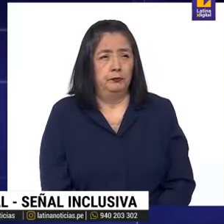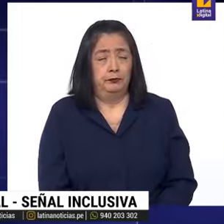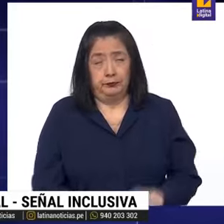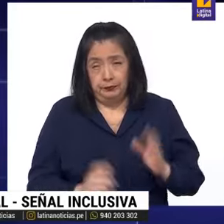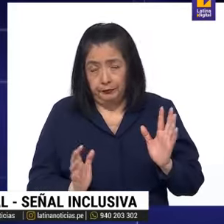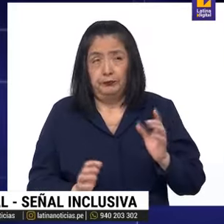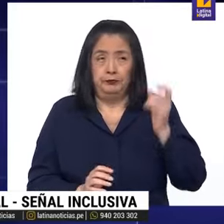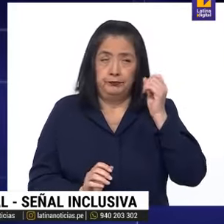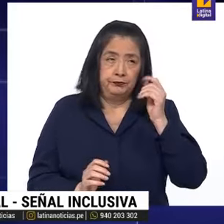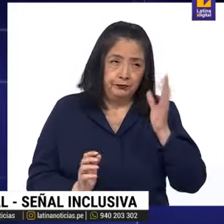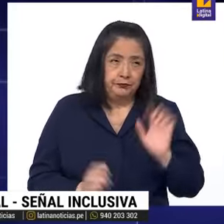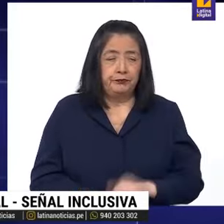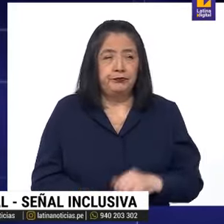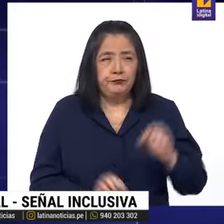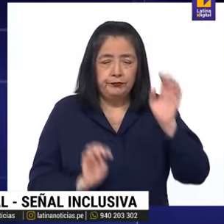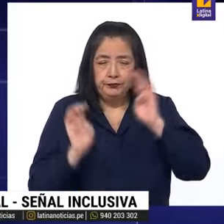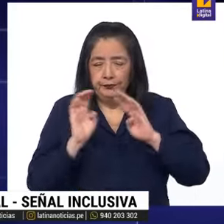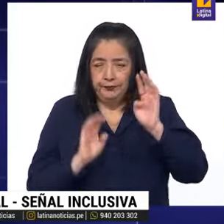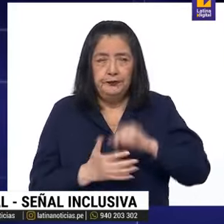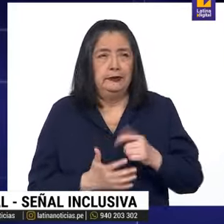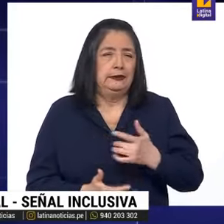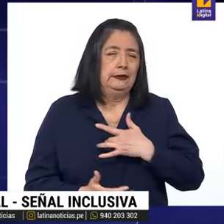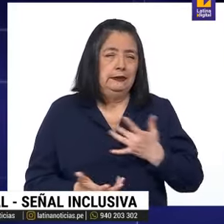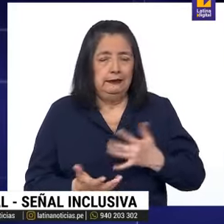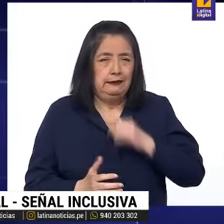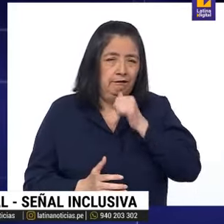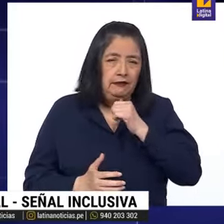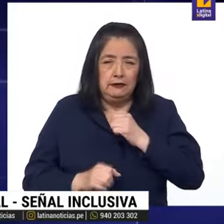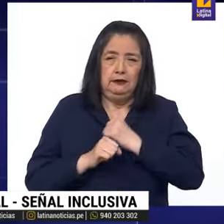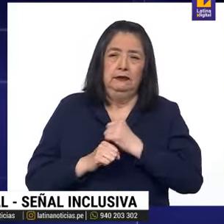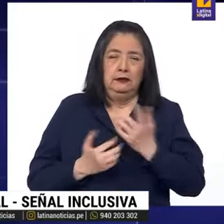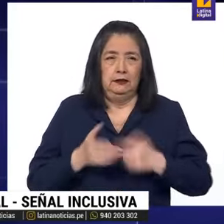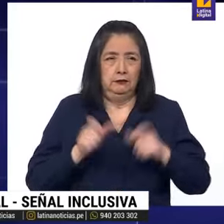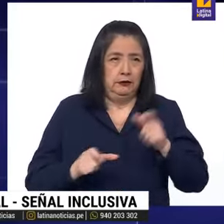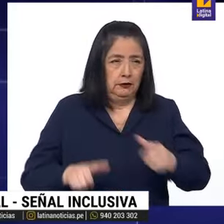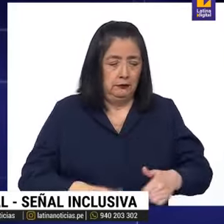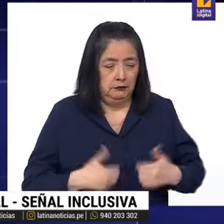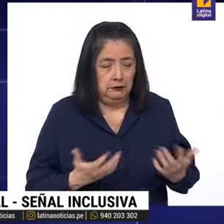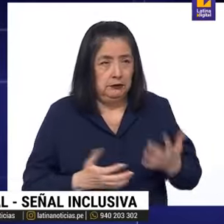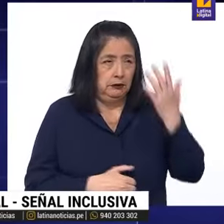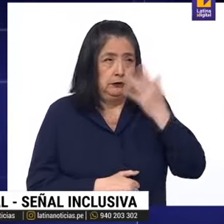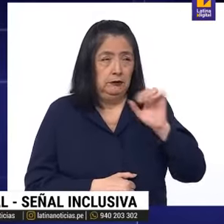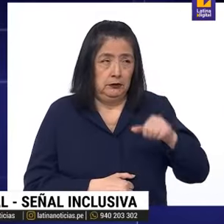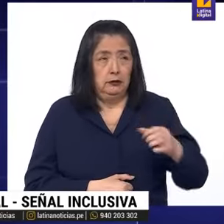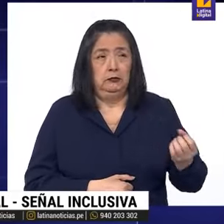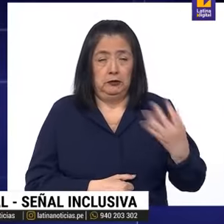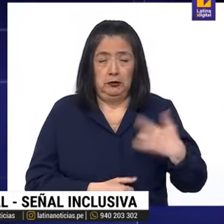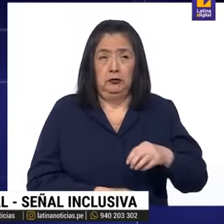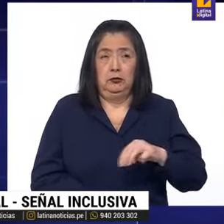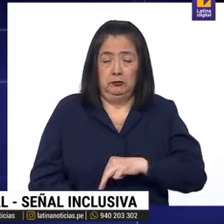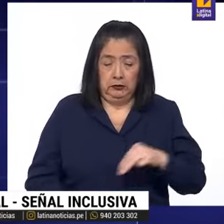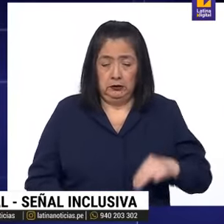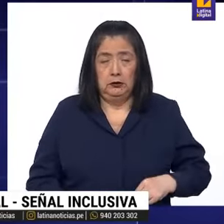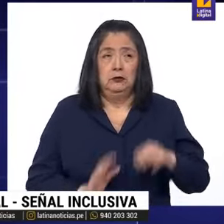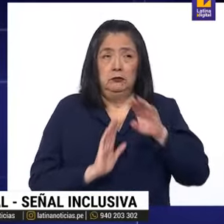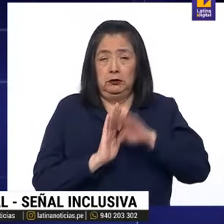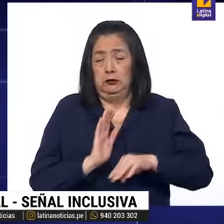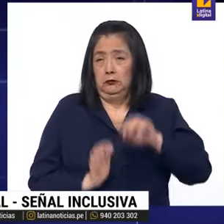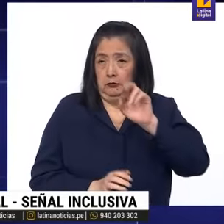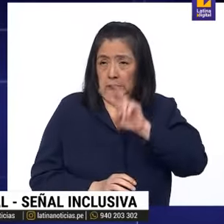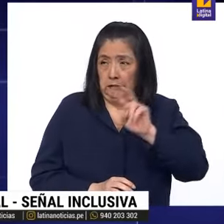Sí, bueno, yo entiendo la profunda preocupación y sensación de inseguridad en los vecinos, pero como bien, bueno, lo ha manifestado el ministro, se ha reducido en